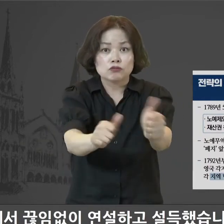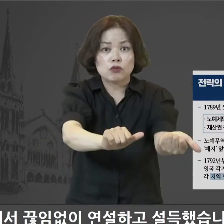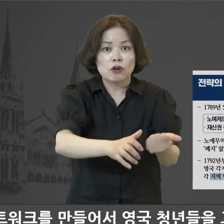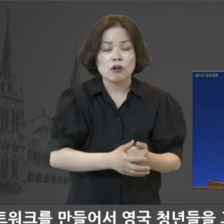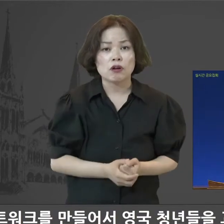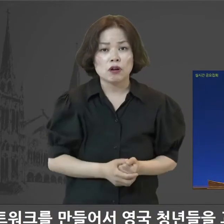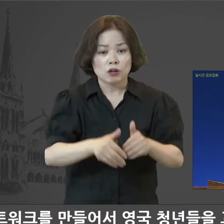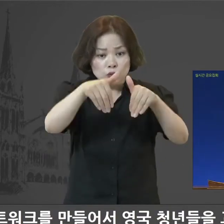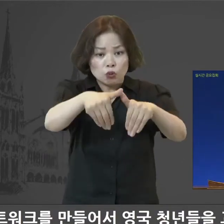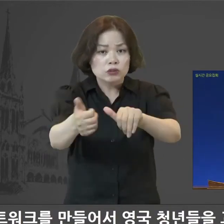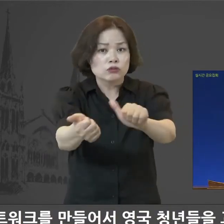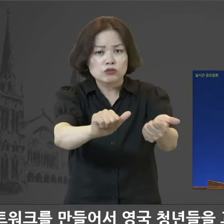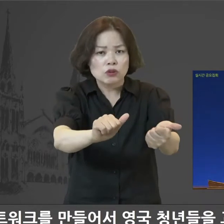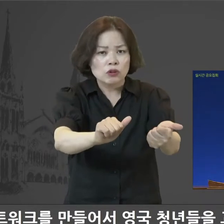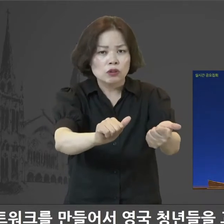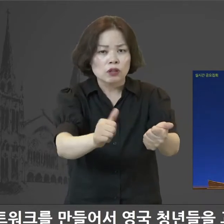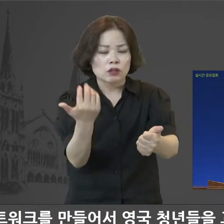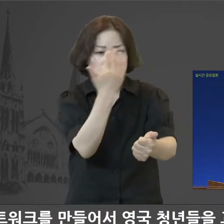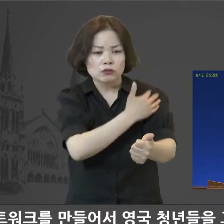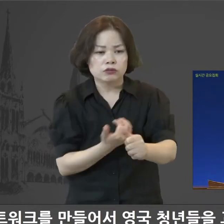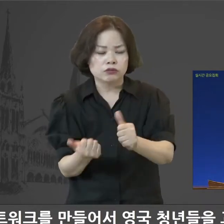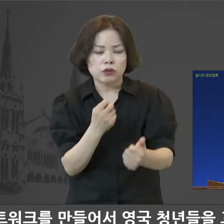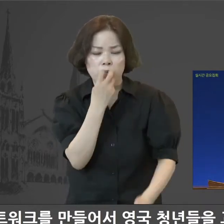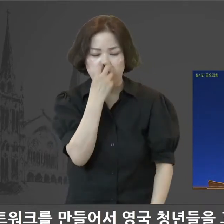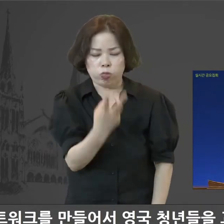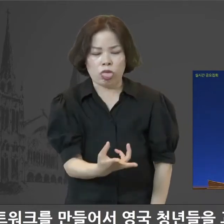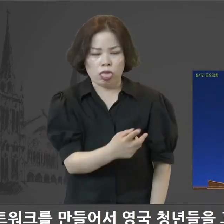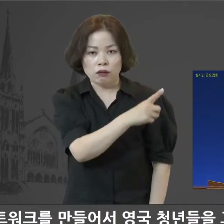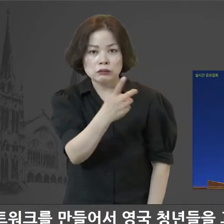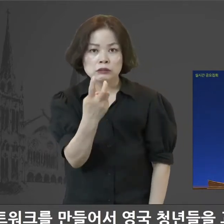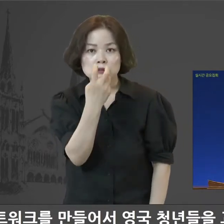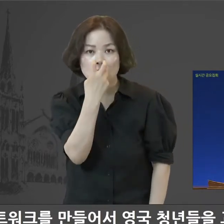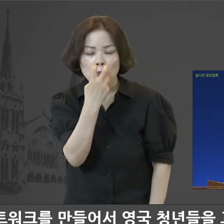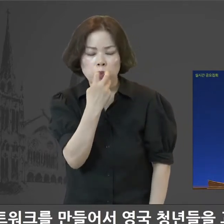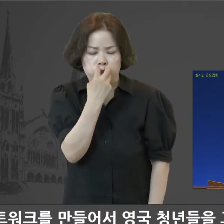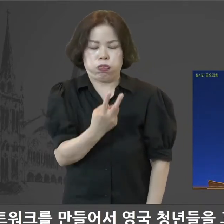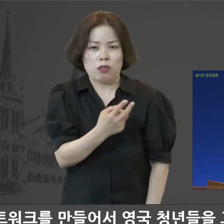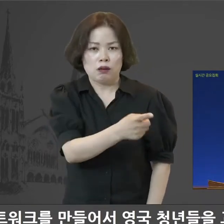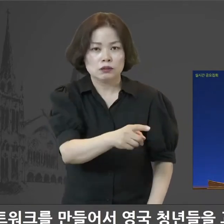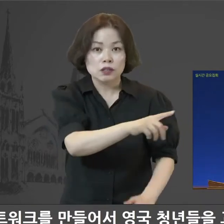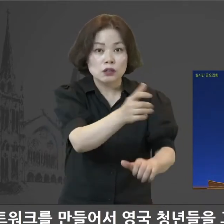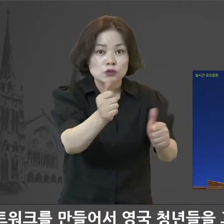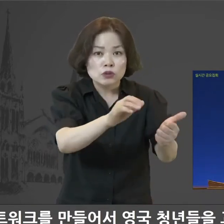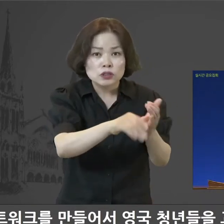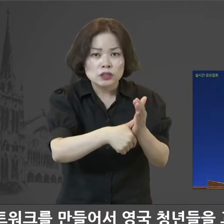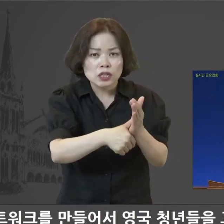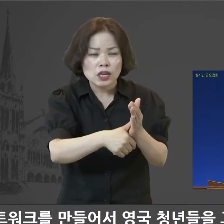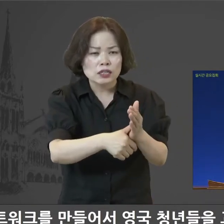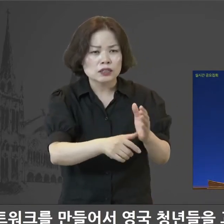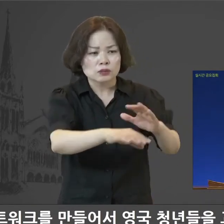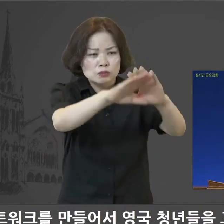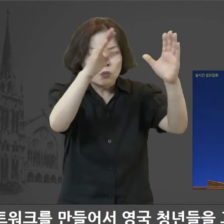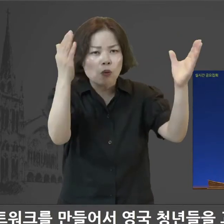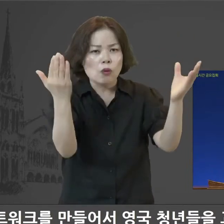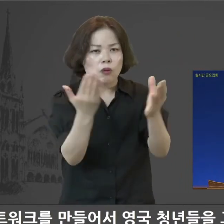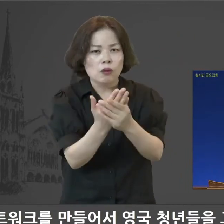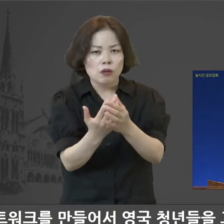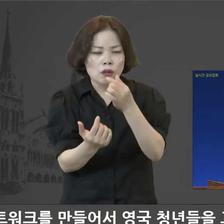그 시체의 냄새, 또 배설물의 냄새, 그 배가 항구에 정박했을 때 그 일대가